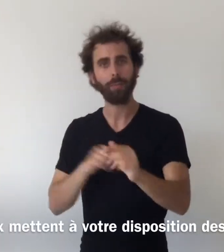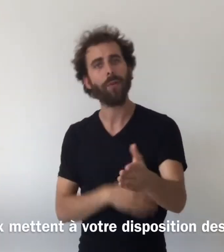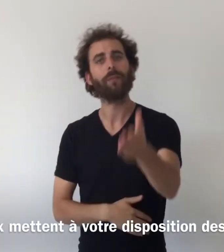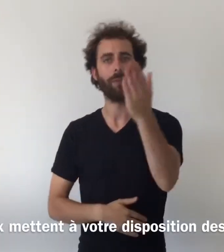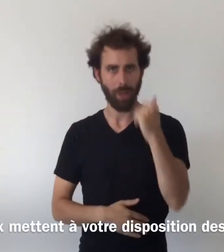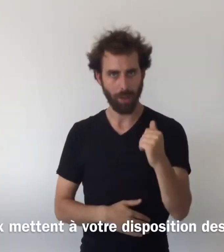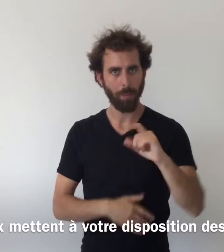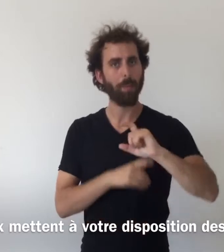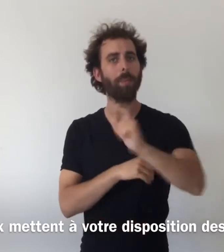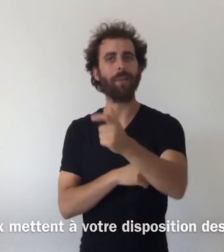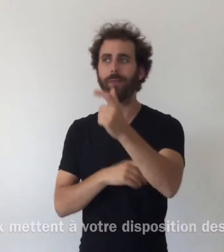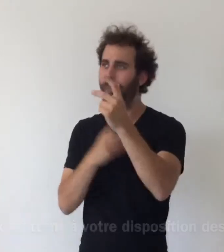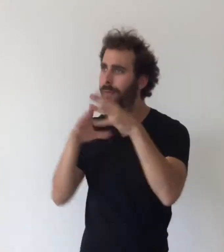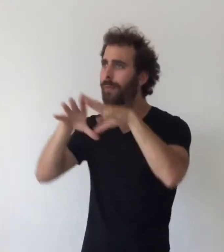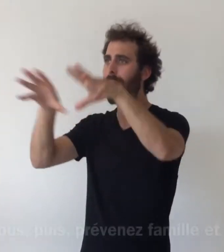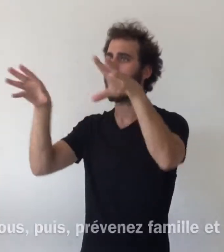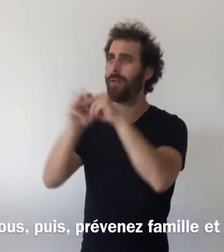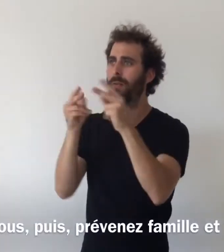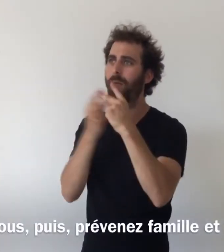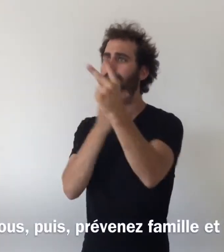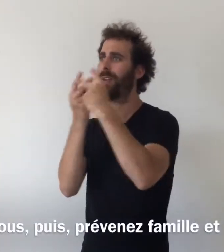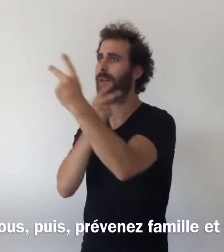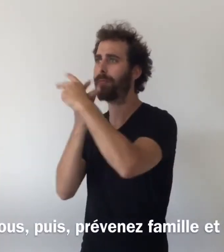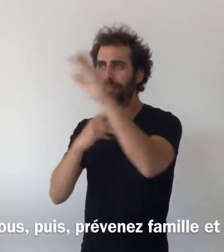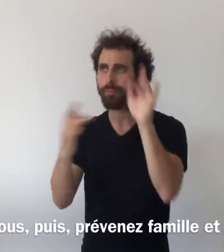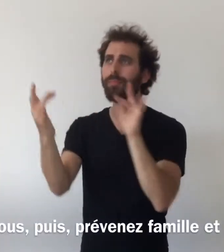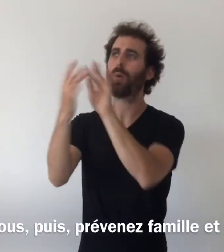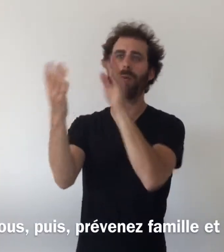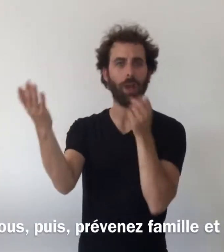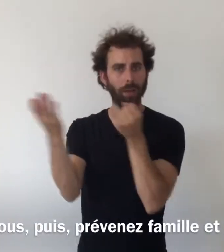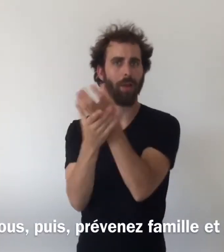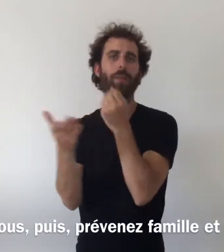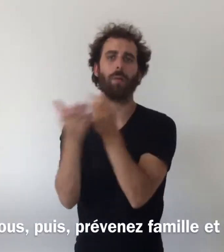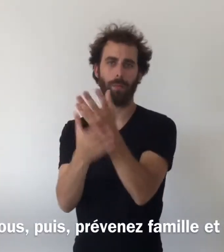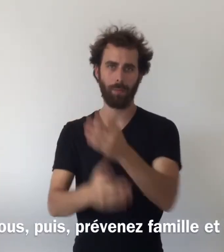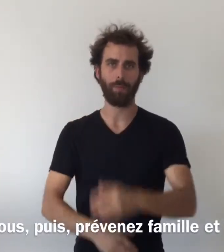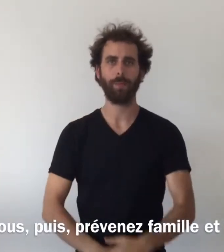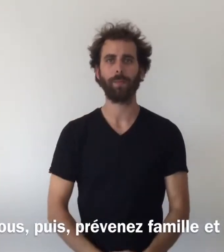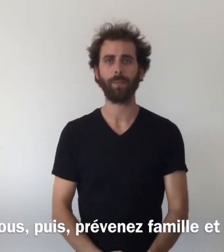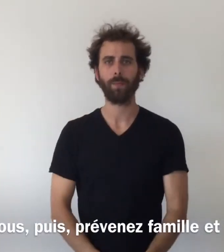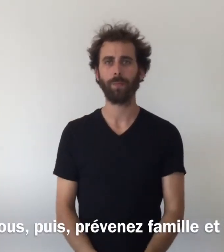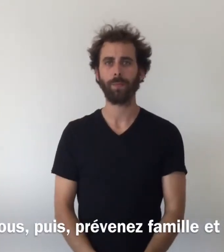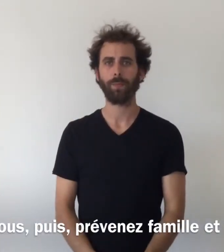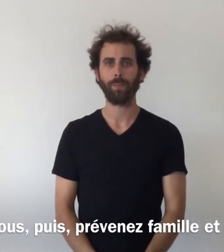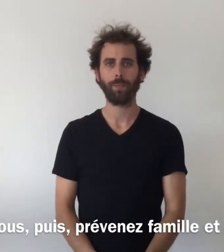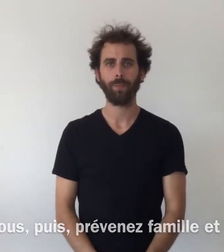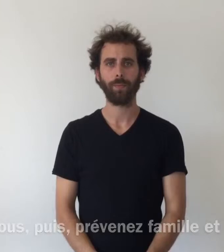à votre disposition des abris sûrs. Abritez-vous, puis prévenez famille et voisins.